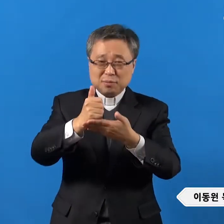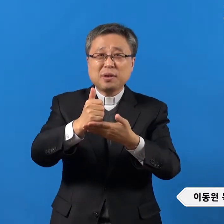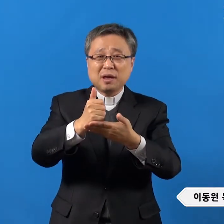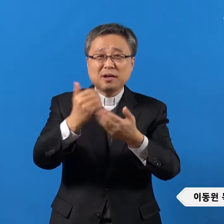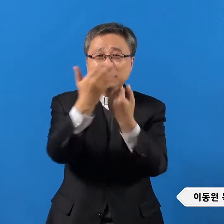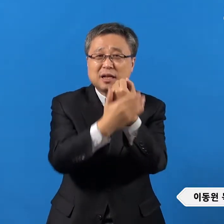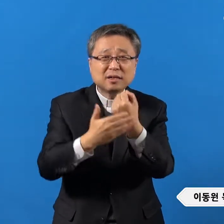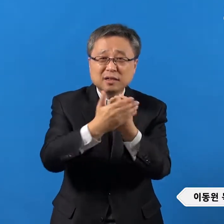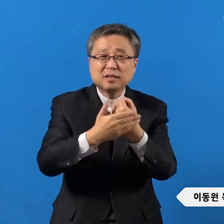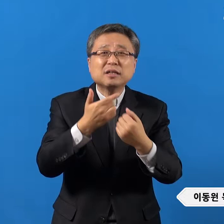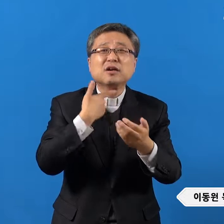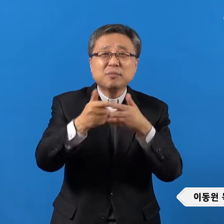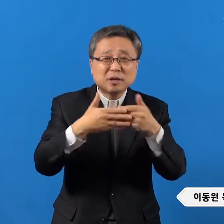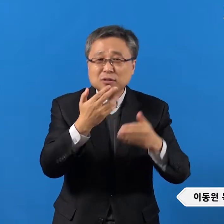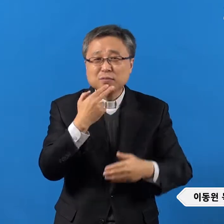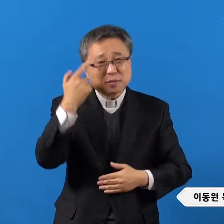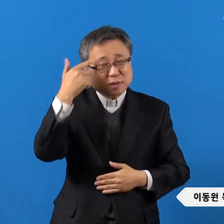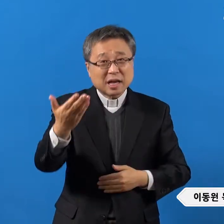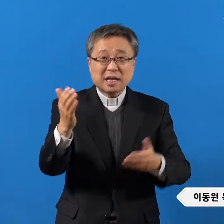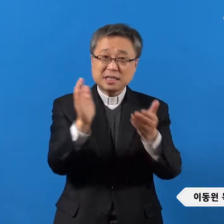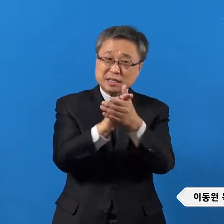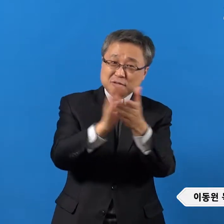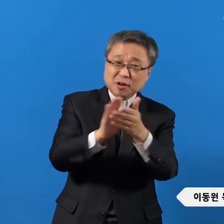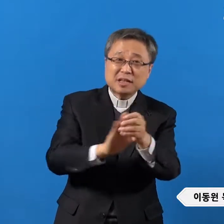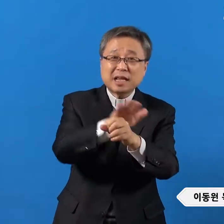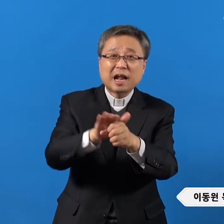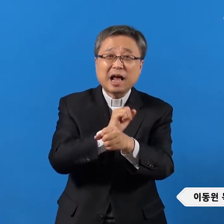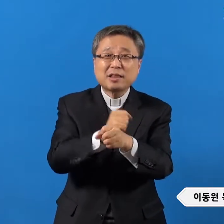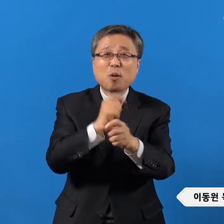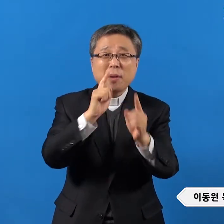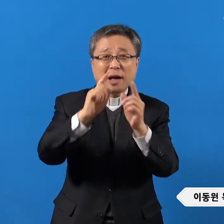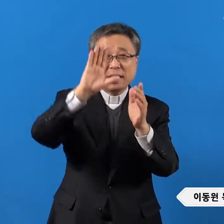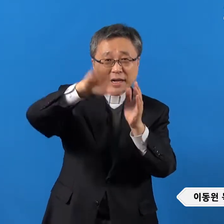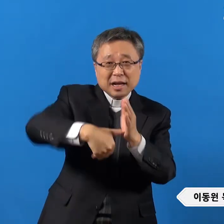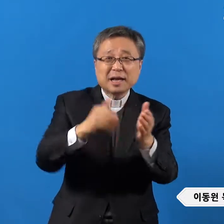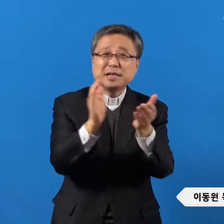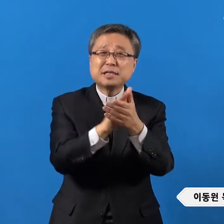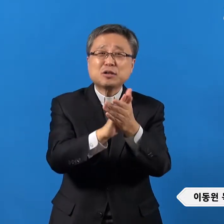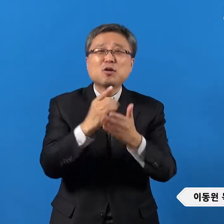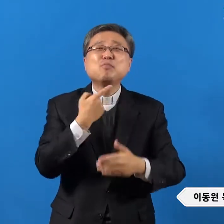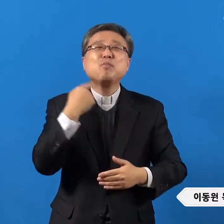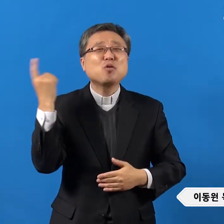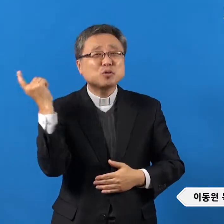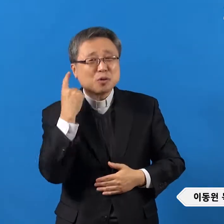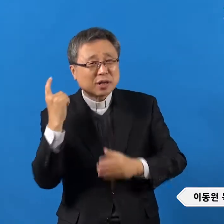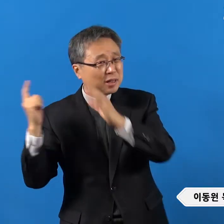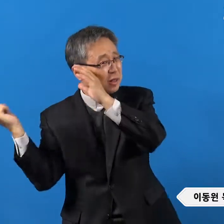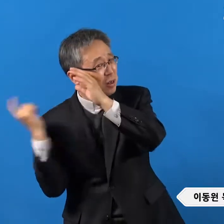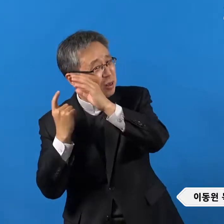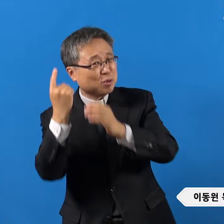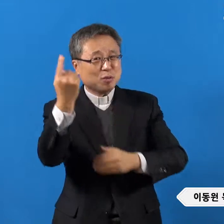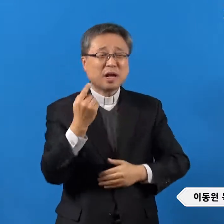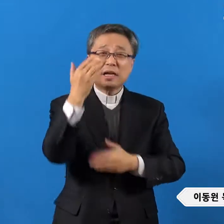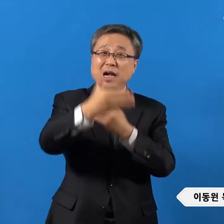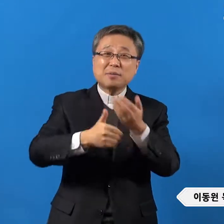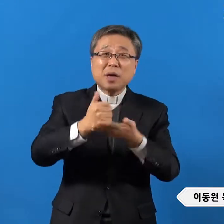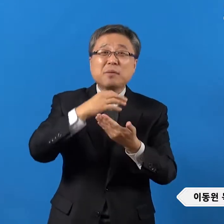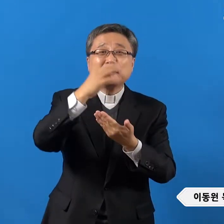없을까? 친구가 사랑한다고 말할 때 친구의 목소리에서 들려오는 하나님의 음성을 들을 수는 없는